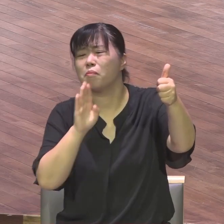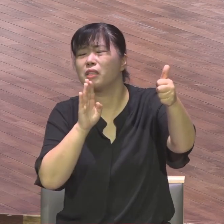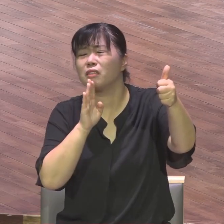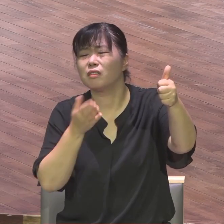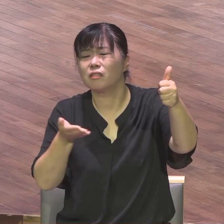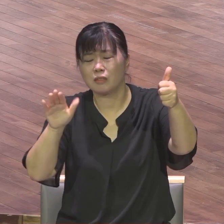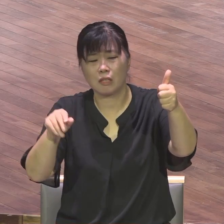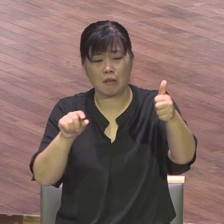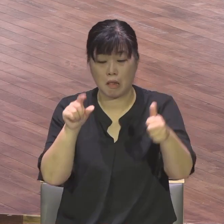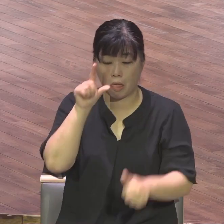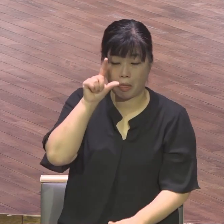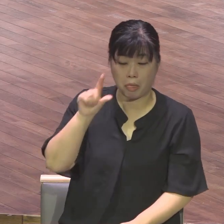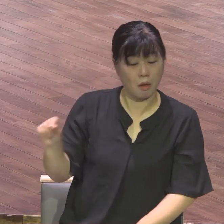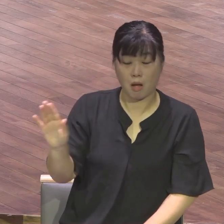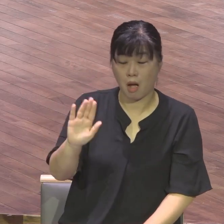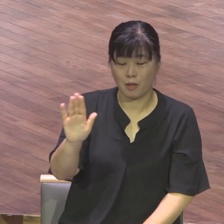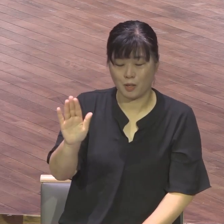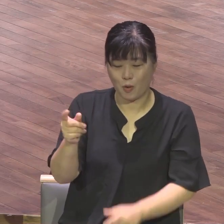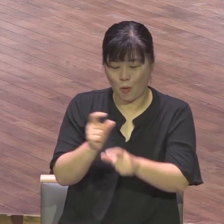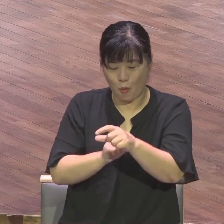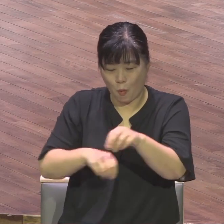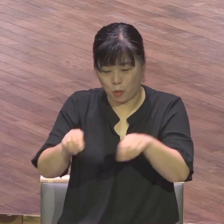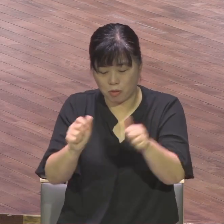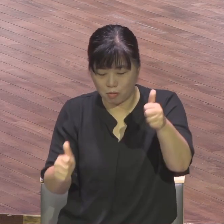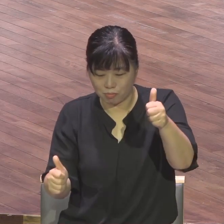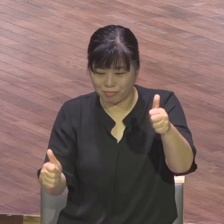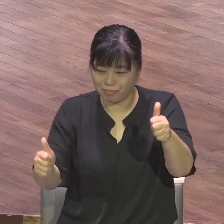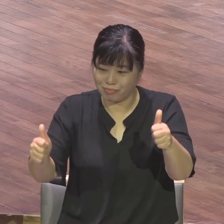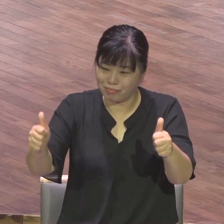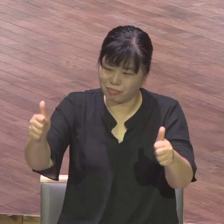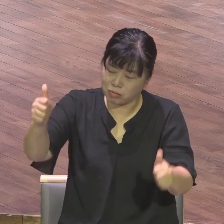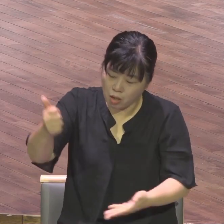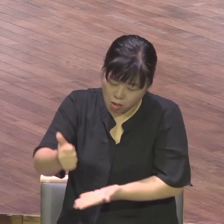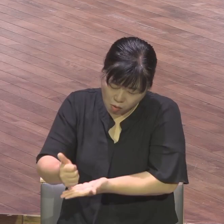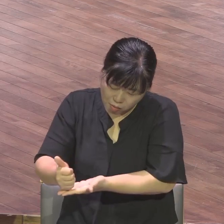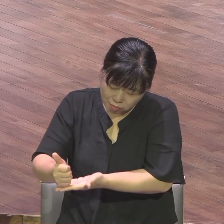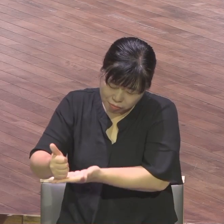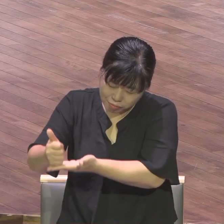친척과 가까운 친구들 그걸 모아가 기다린 거예요.